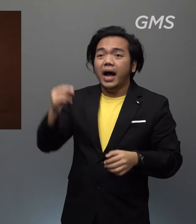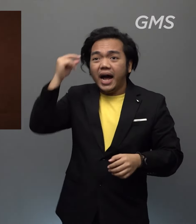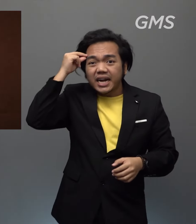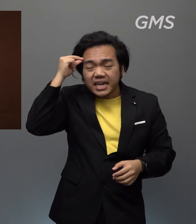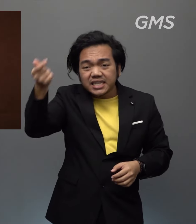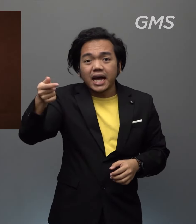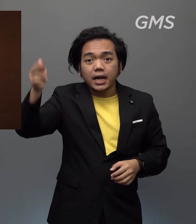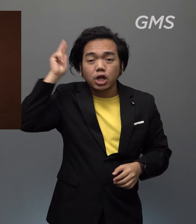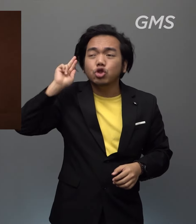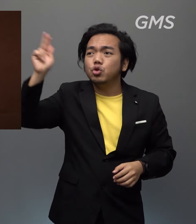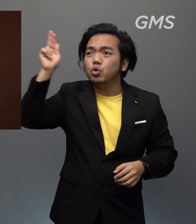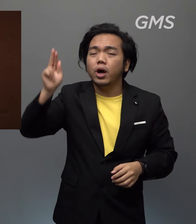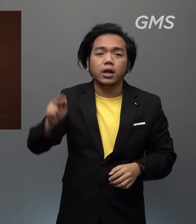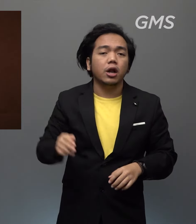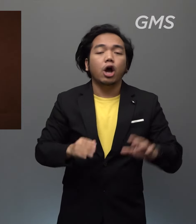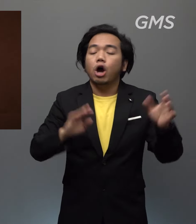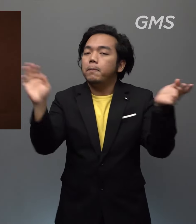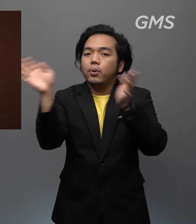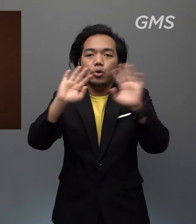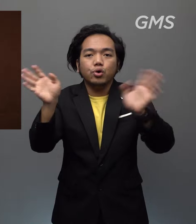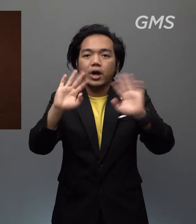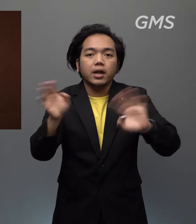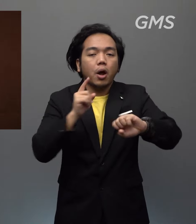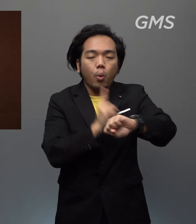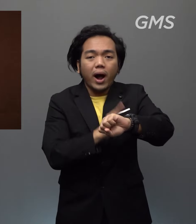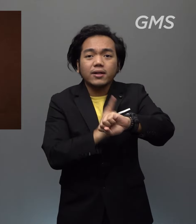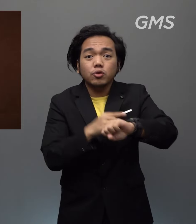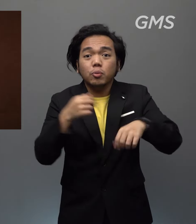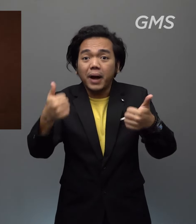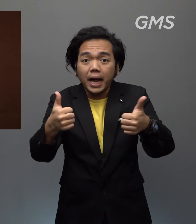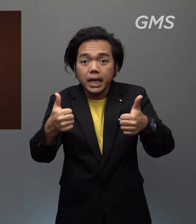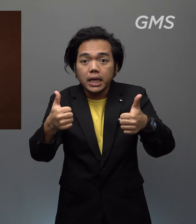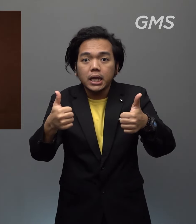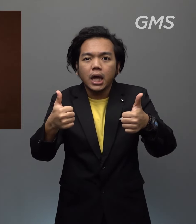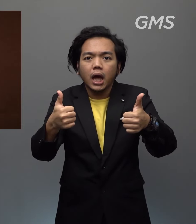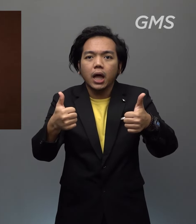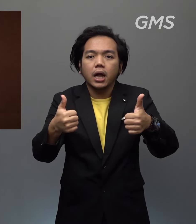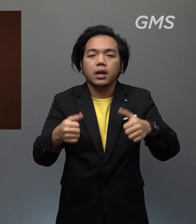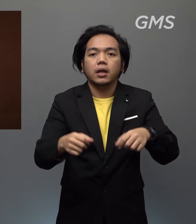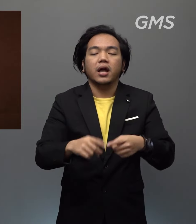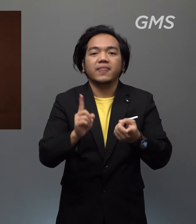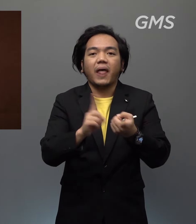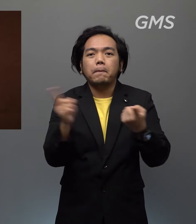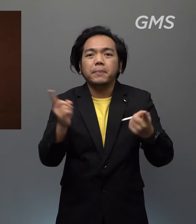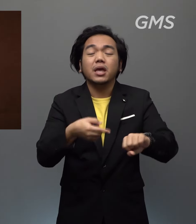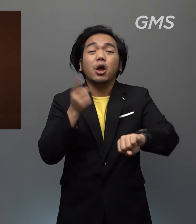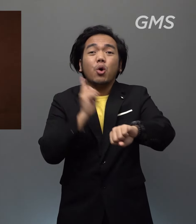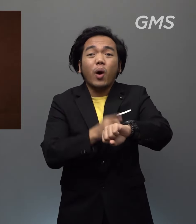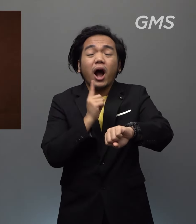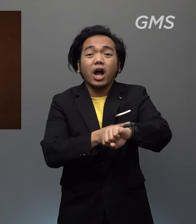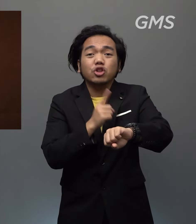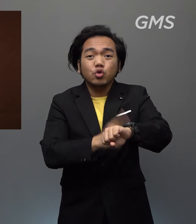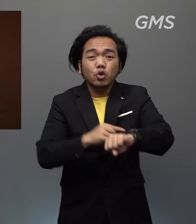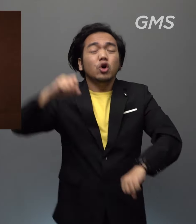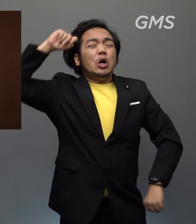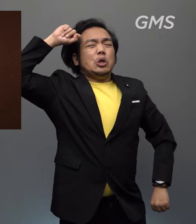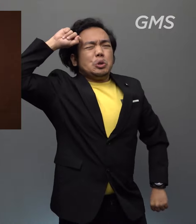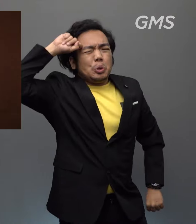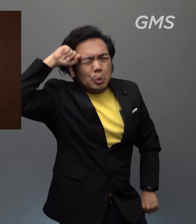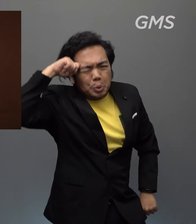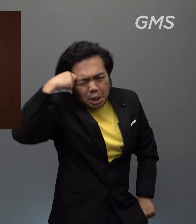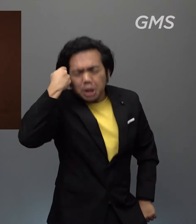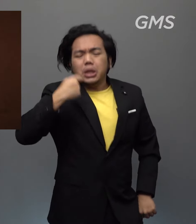dalam sebuah kondisi yang sangat tidak ideal di dalam keterpurukan